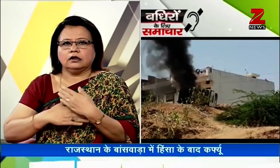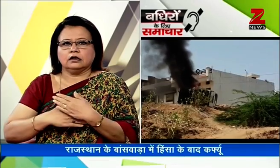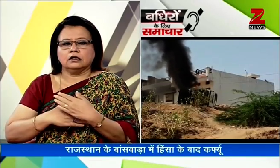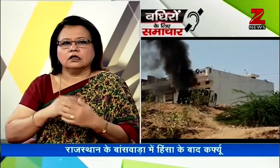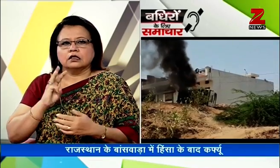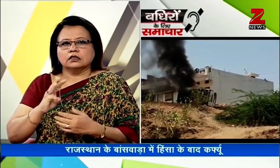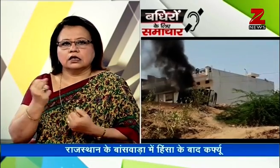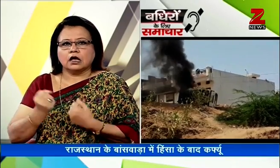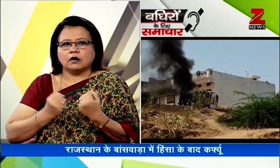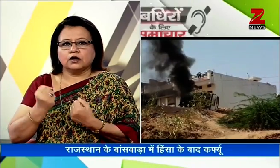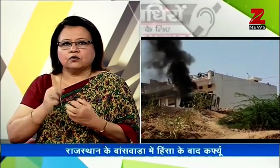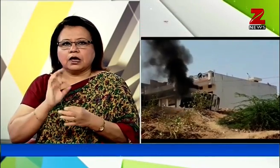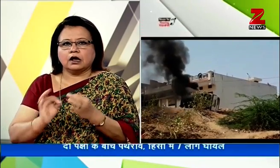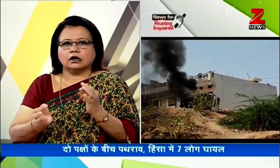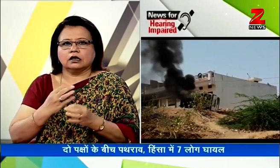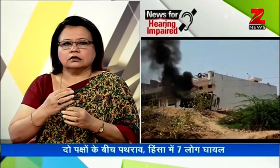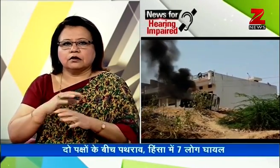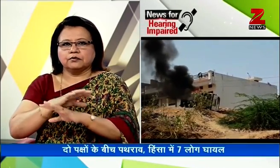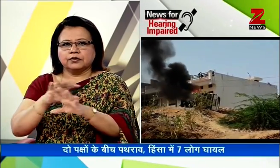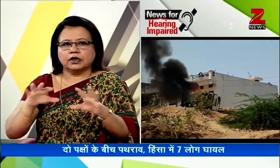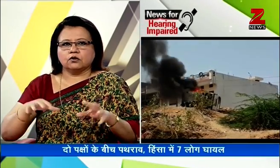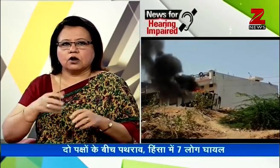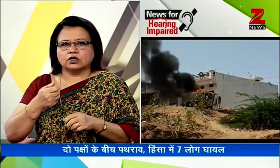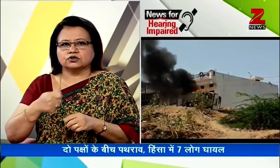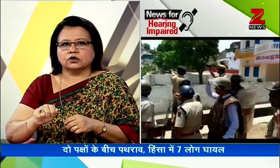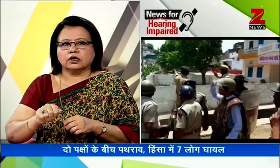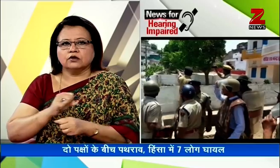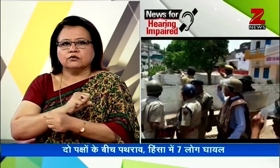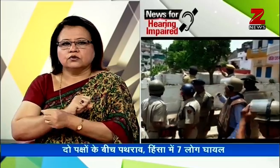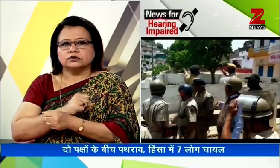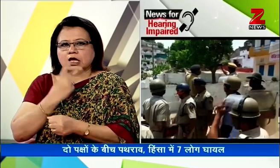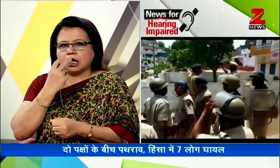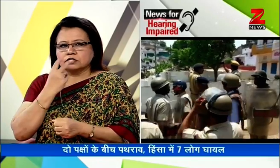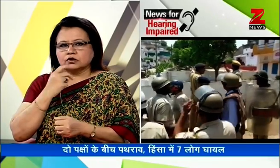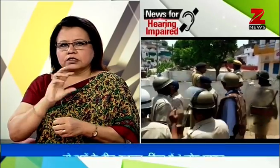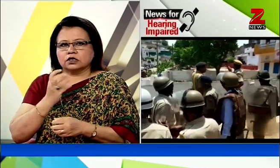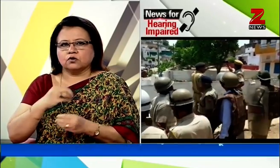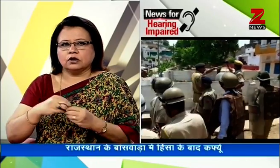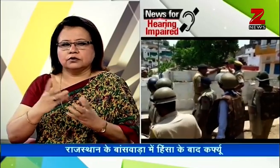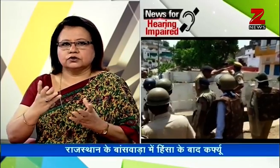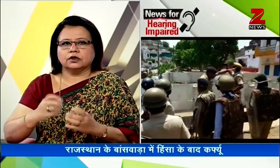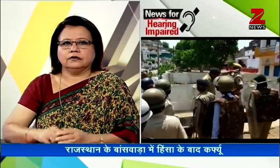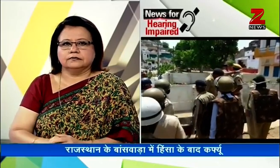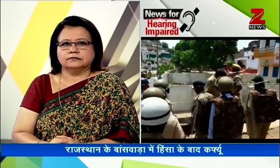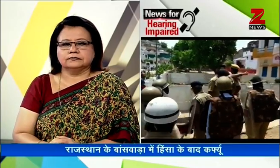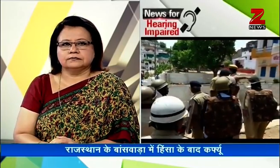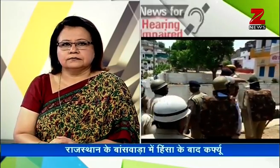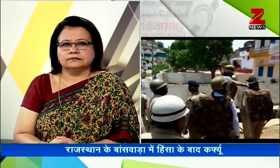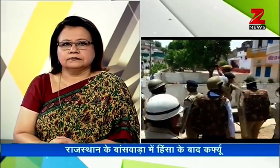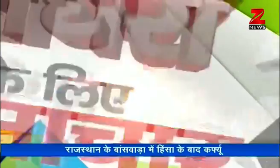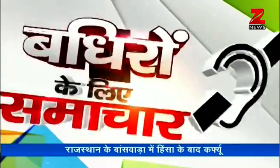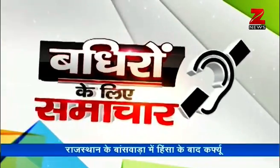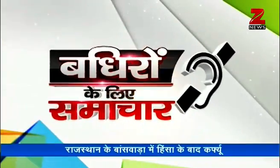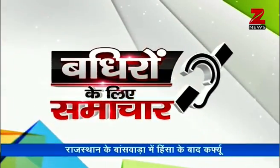हैं। 3 वाहनों में आग लगा दी गई। भीड़ को काबू करने के लिए पुलिस ने आंसू गैस के गोले भी छोड़े।